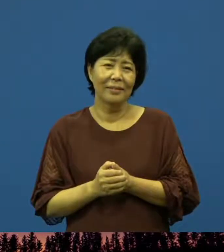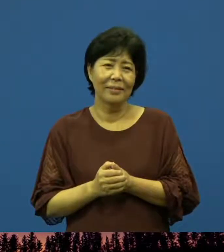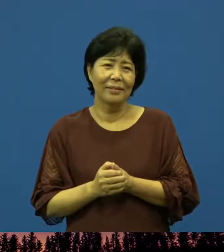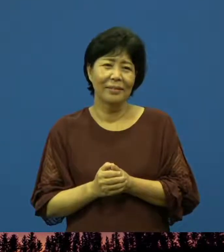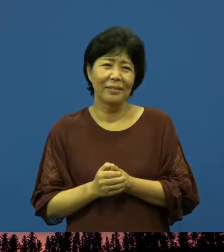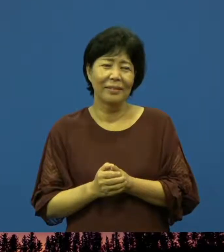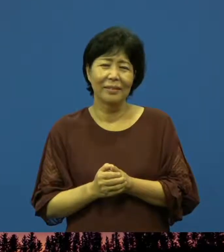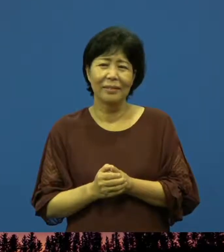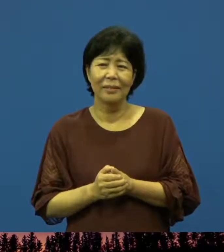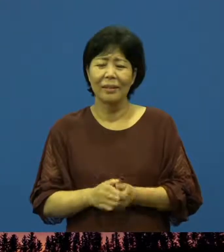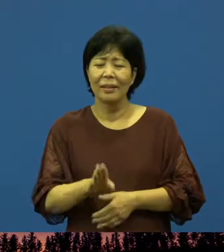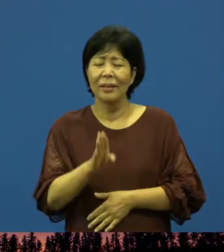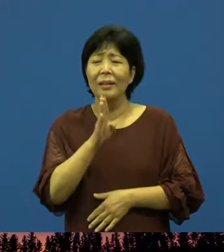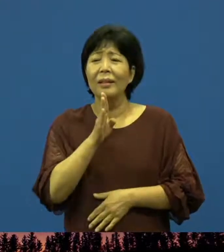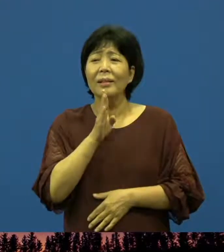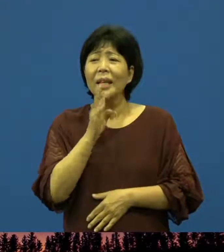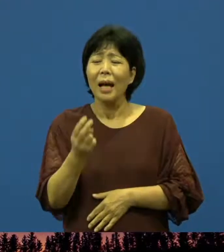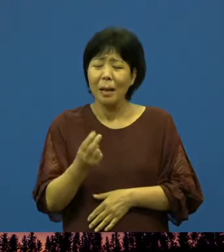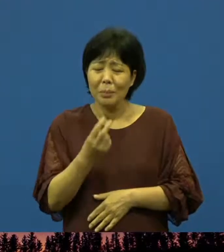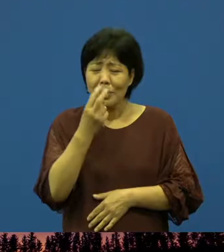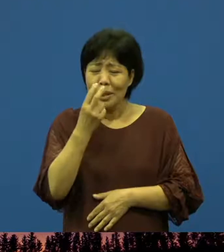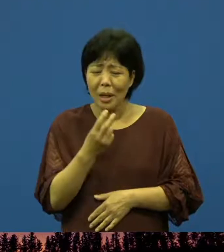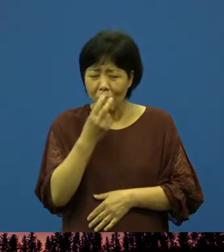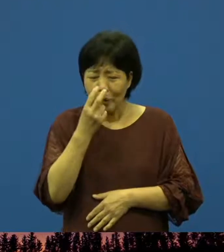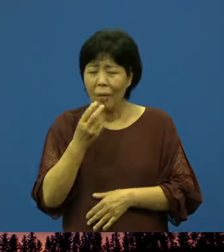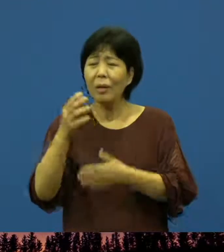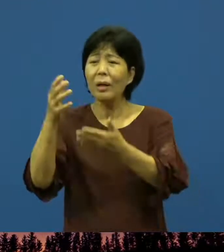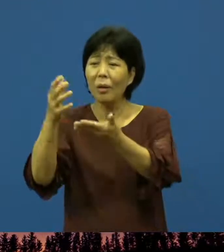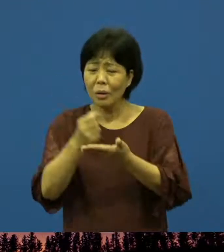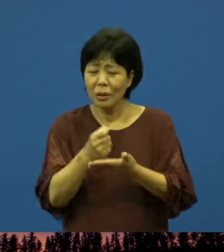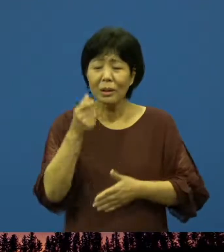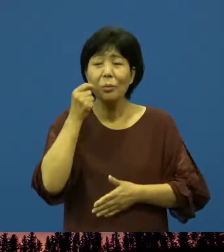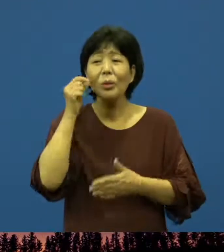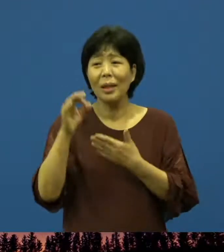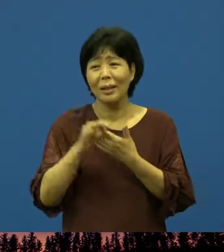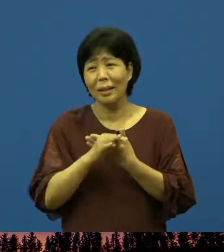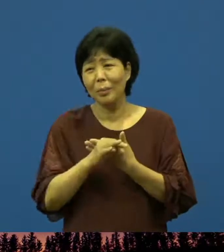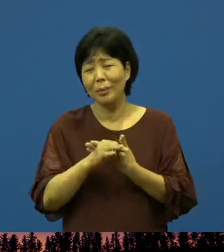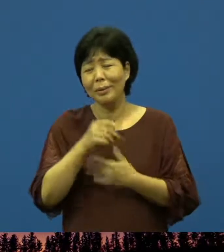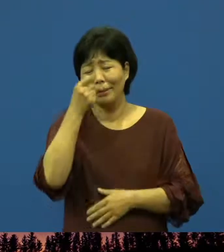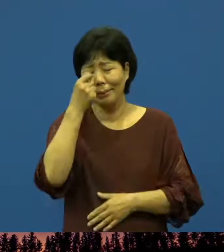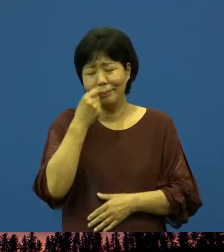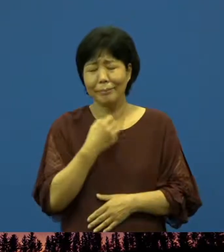그러니까 참된 생명을 얻지 못한다면 인간의 삶이야말로 슬픈 스토리예요.